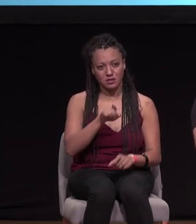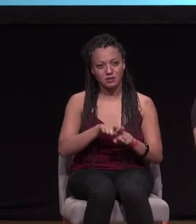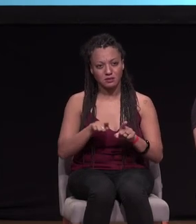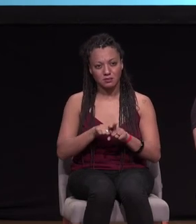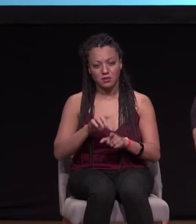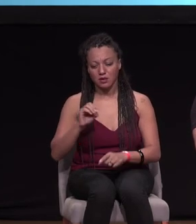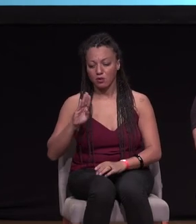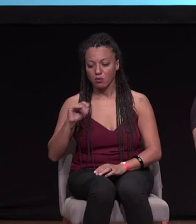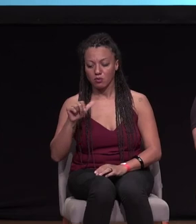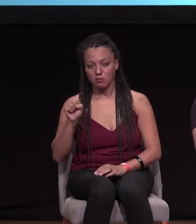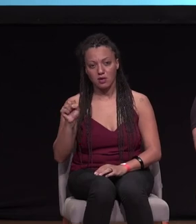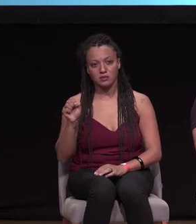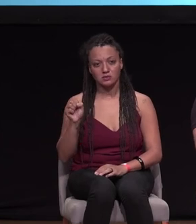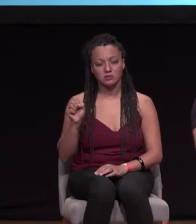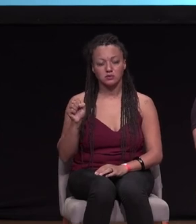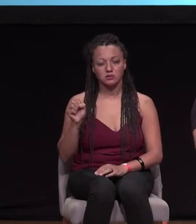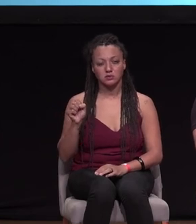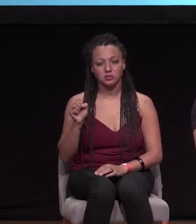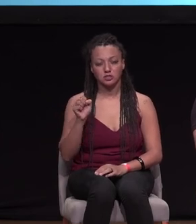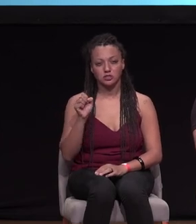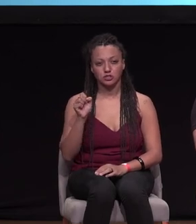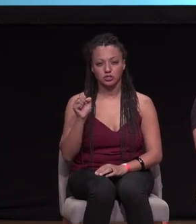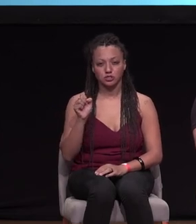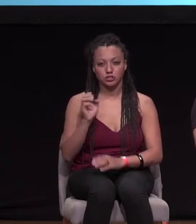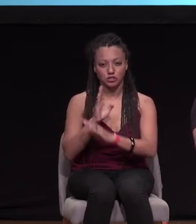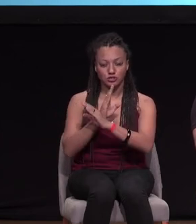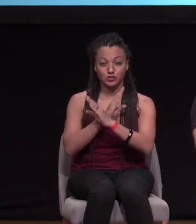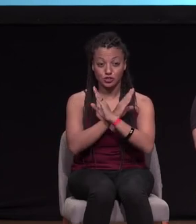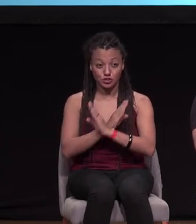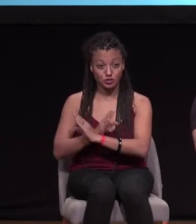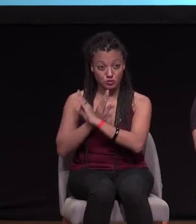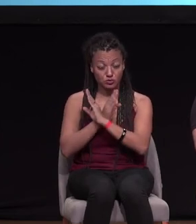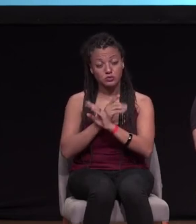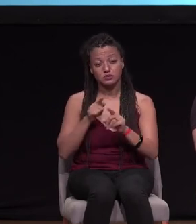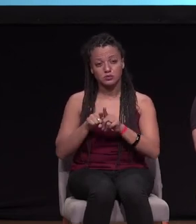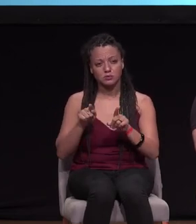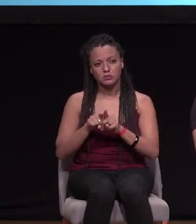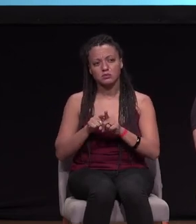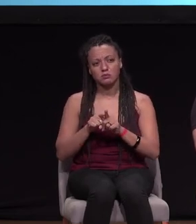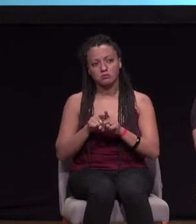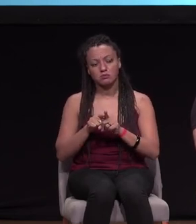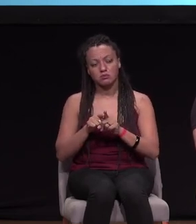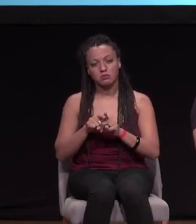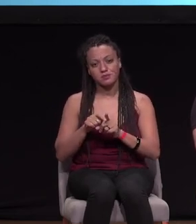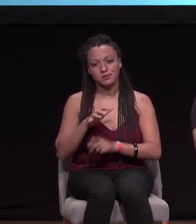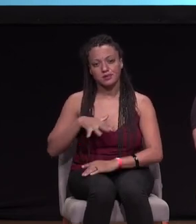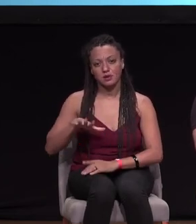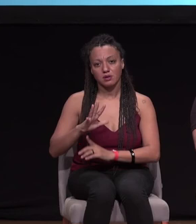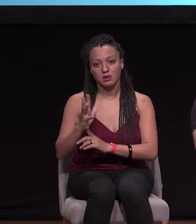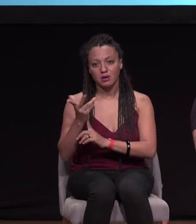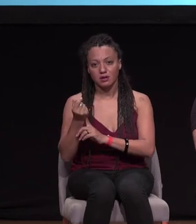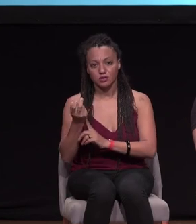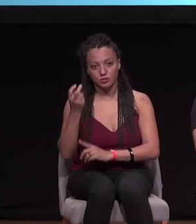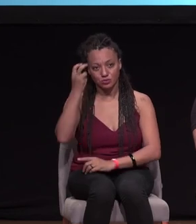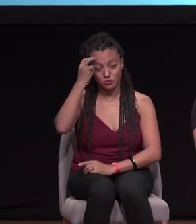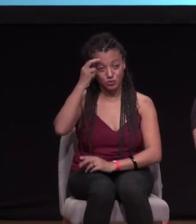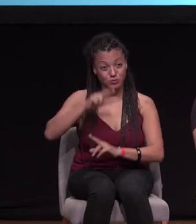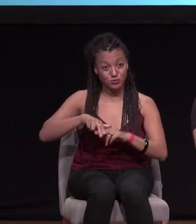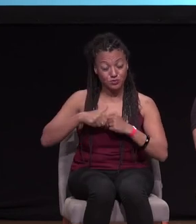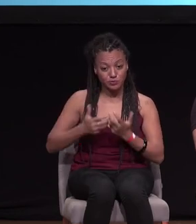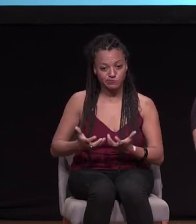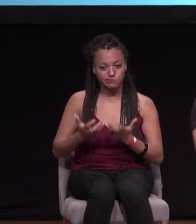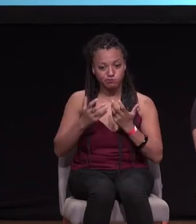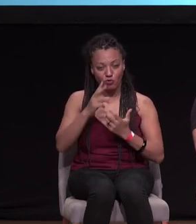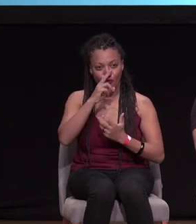vão legitimar a religião por meio da cultura e das artes também então ele ganha muita força em relação